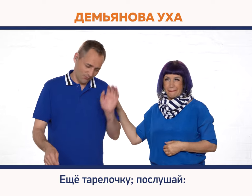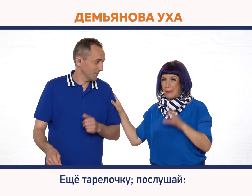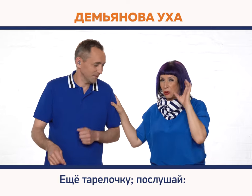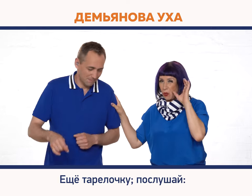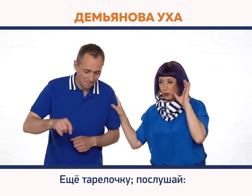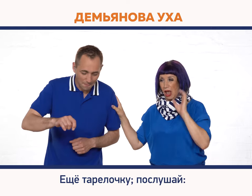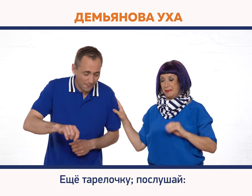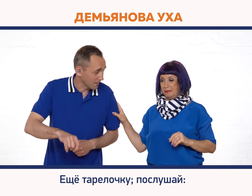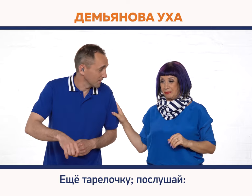Послушай.